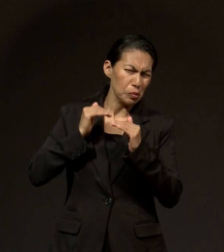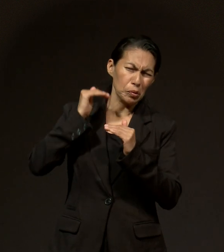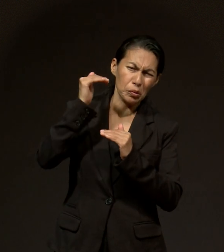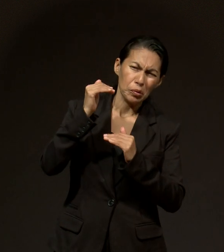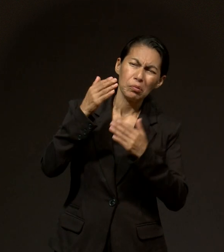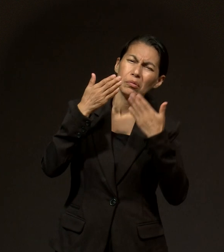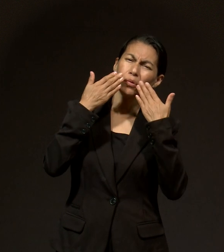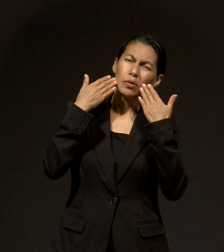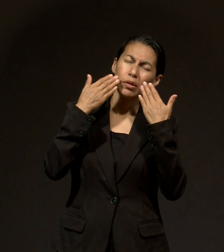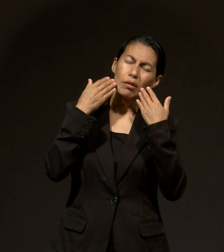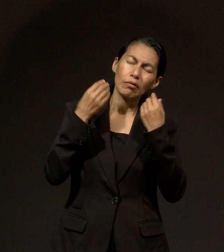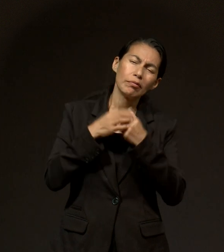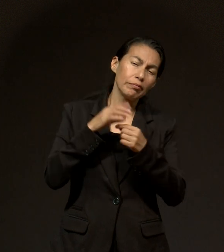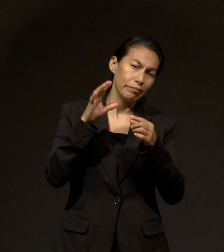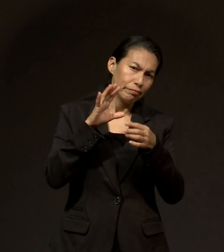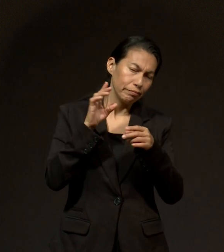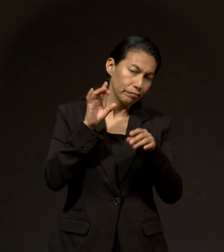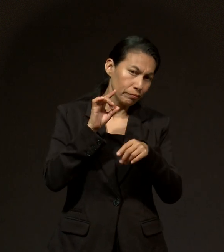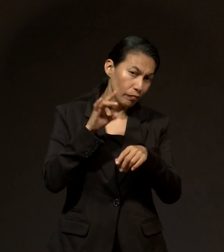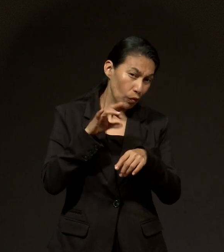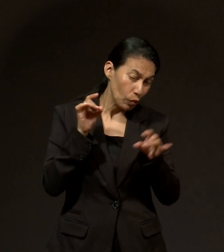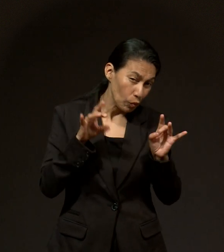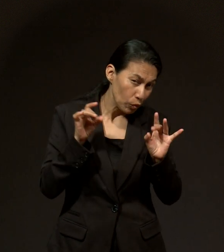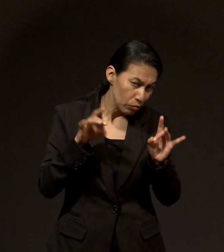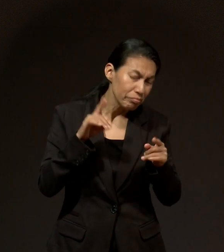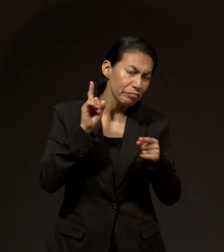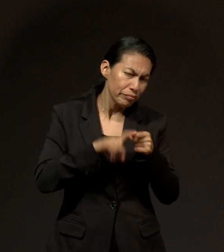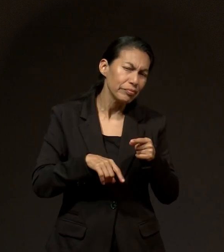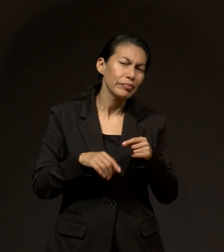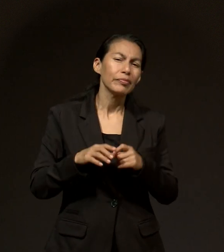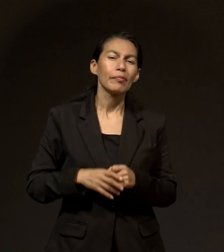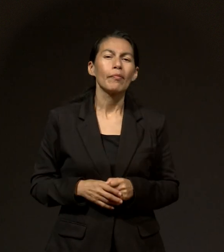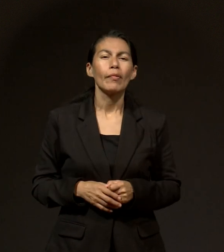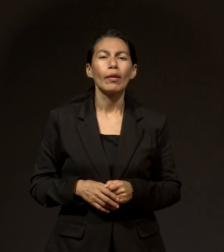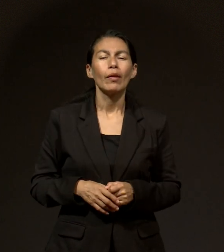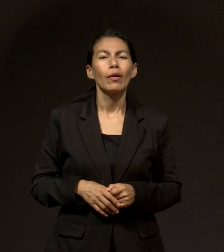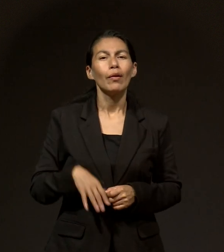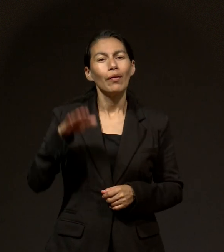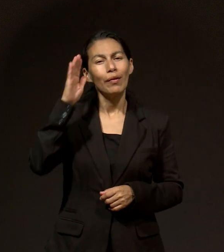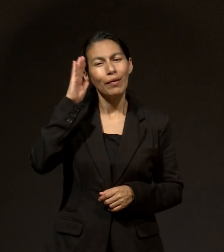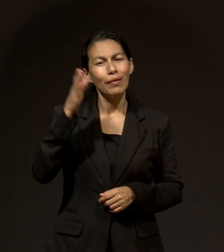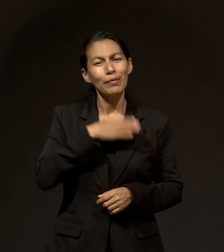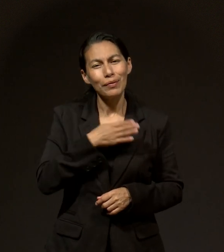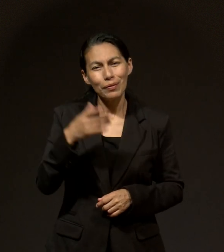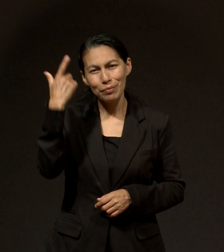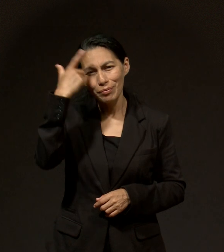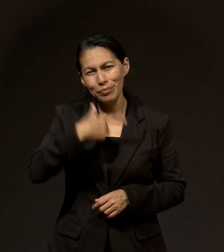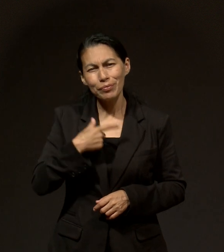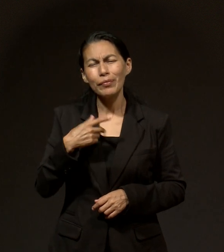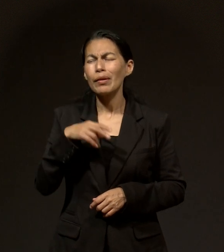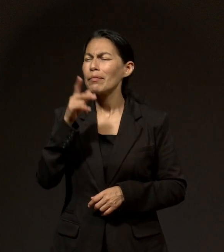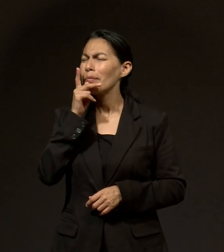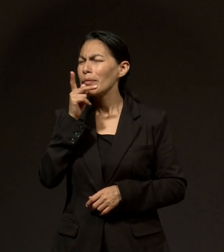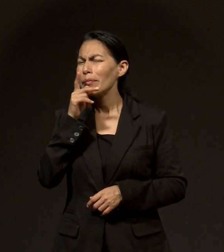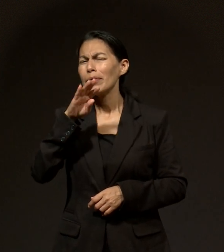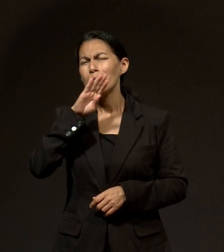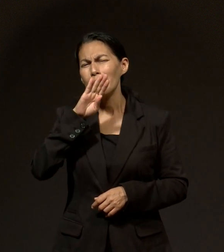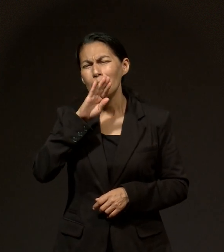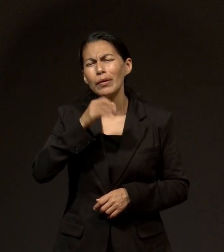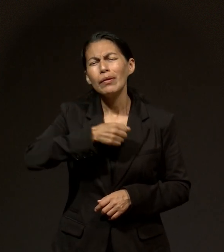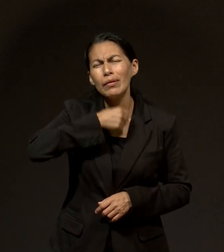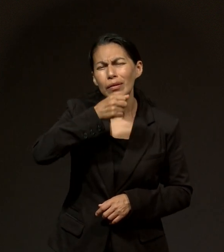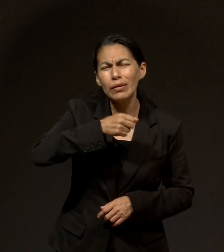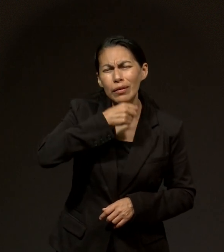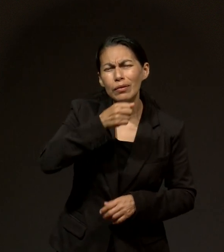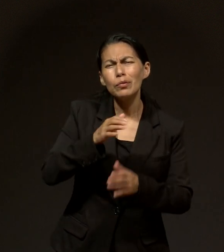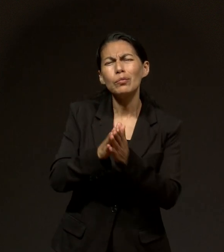misericordioso Santiago Buenas noches Pido por mis padres Que están mayores de edad Y que